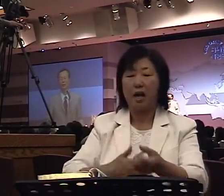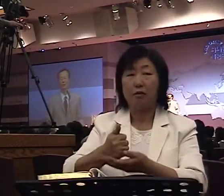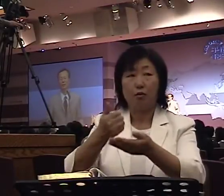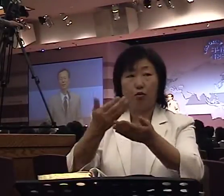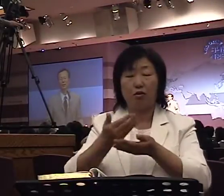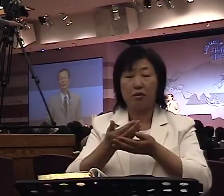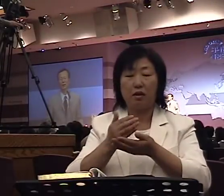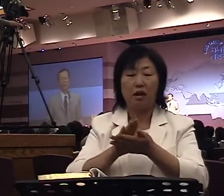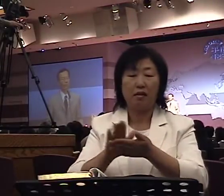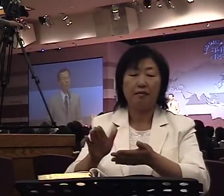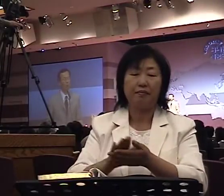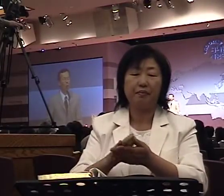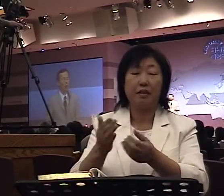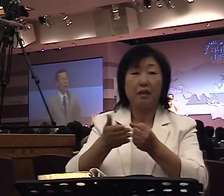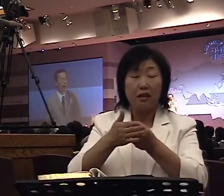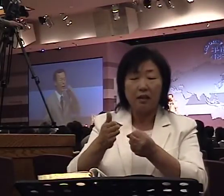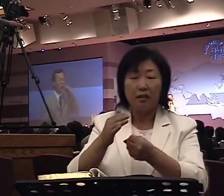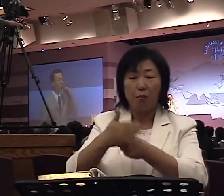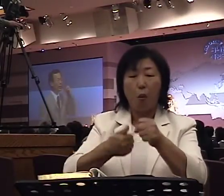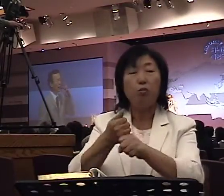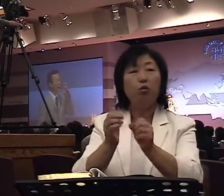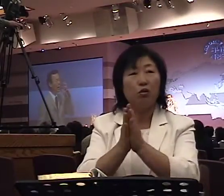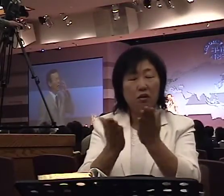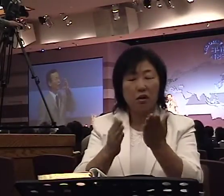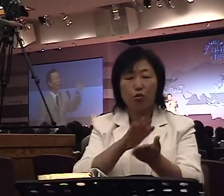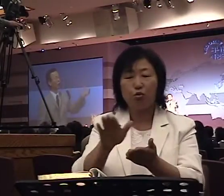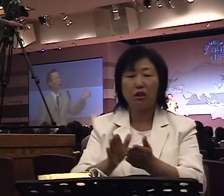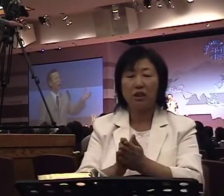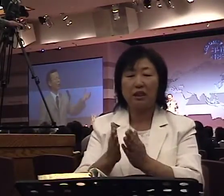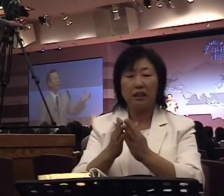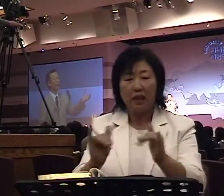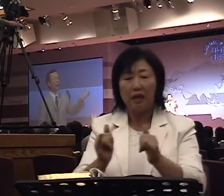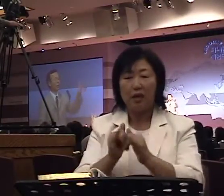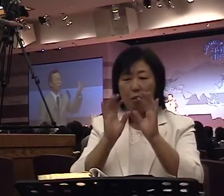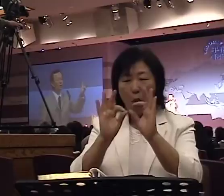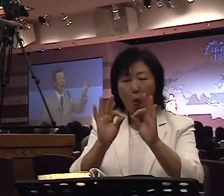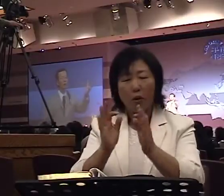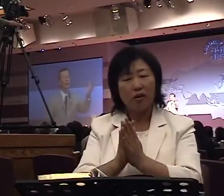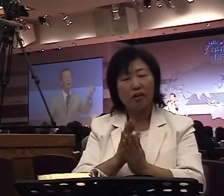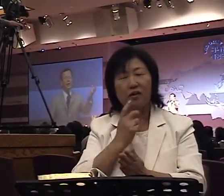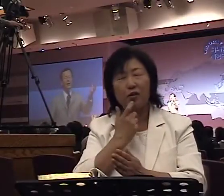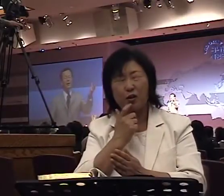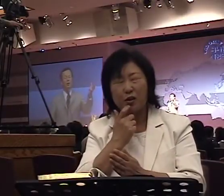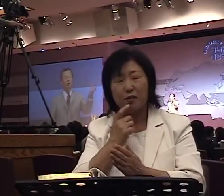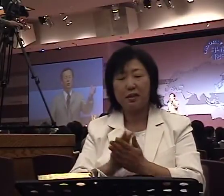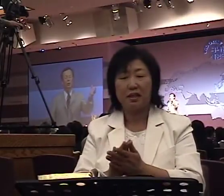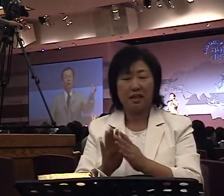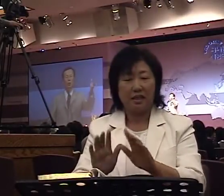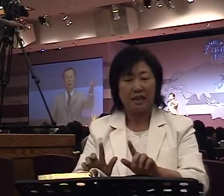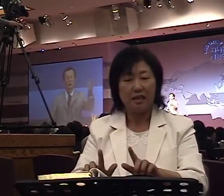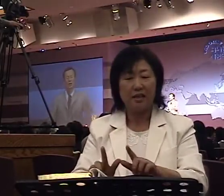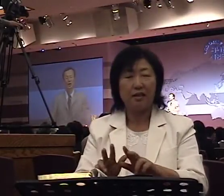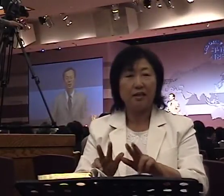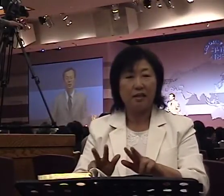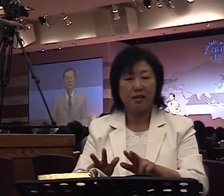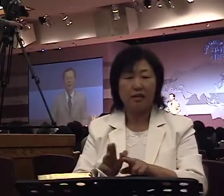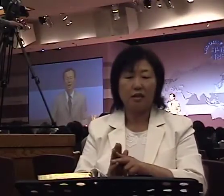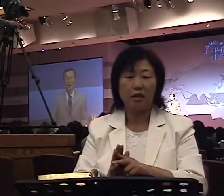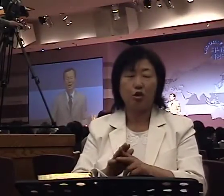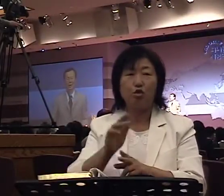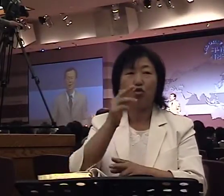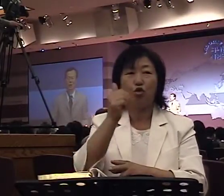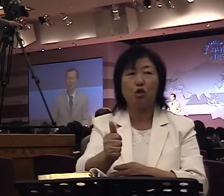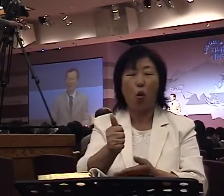주십니다. 그래서 이 본문에 우리 인간의 눈으로 보기에는 요셉이 이제 주인공으로 등장하고